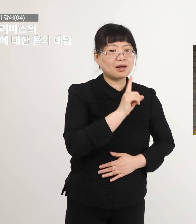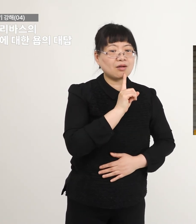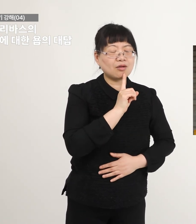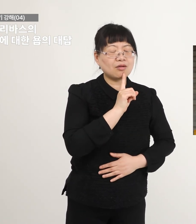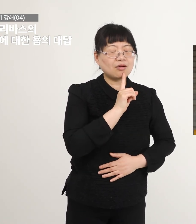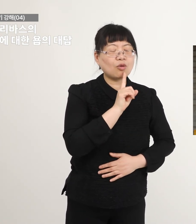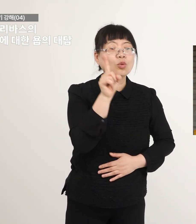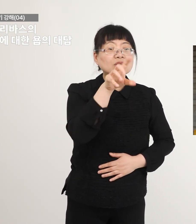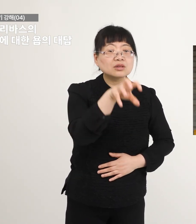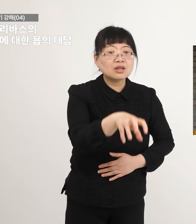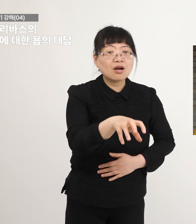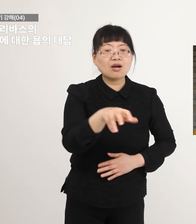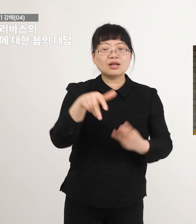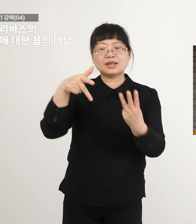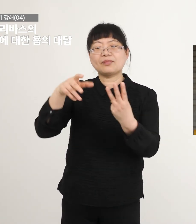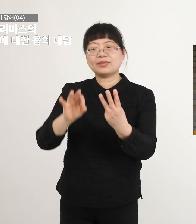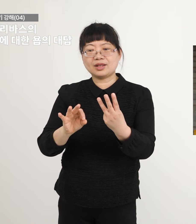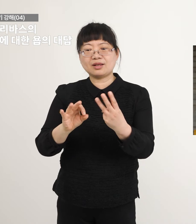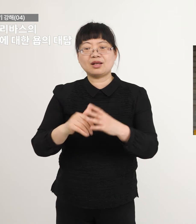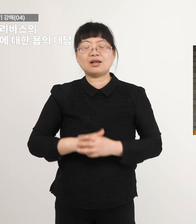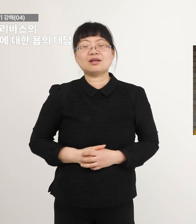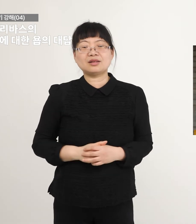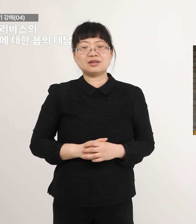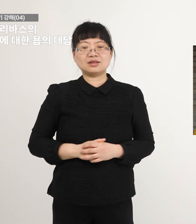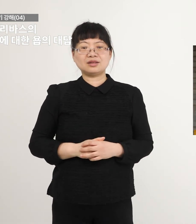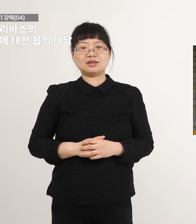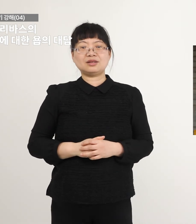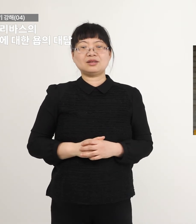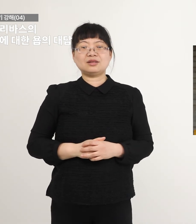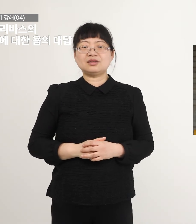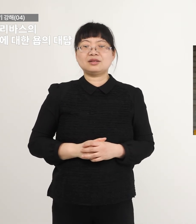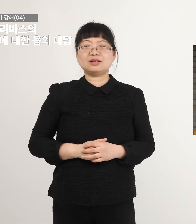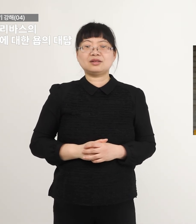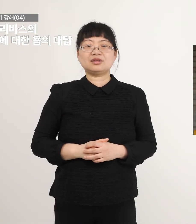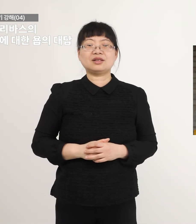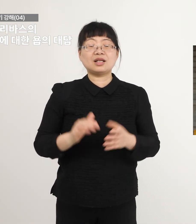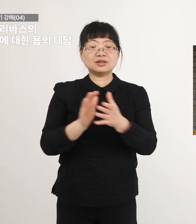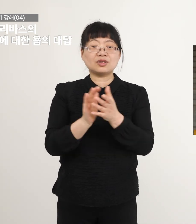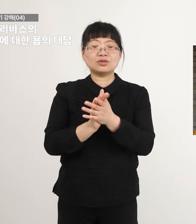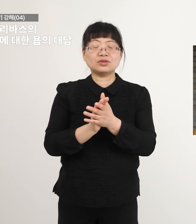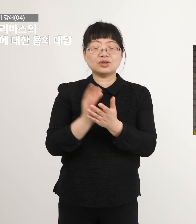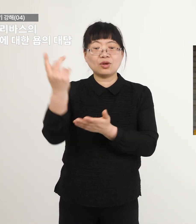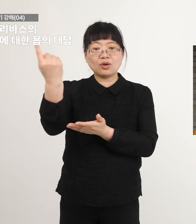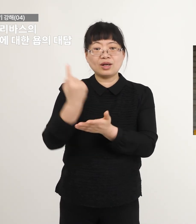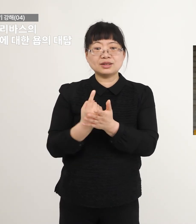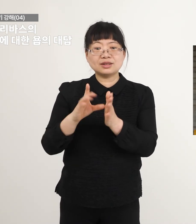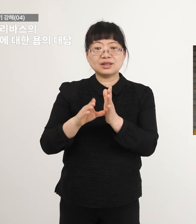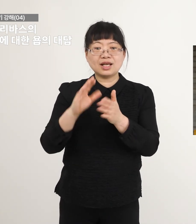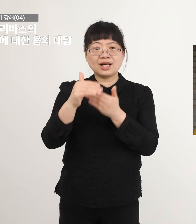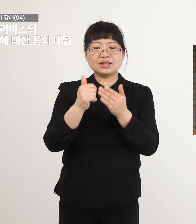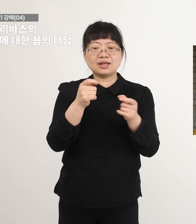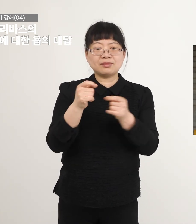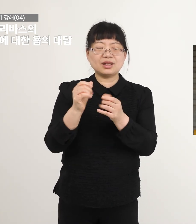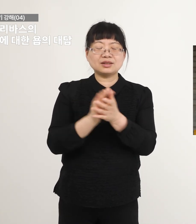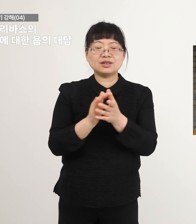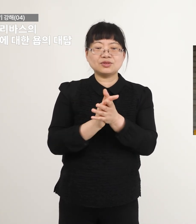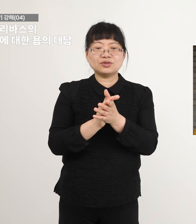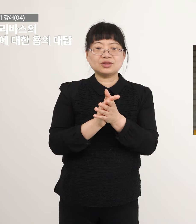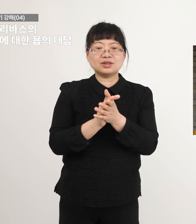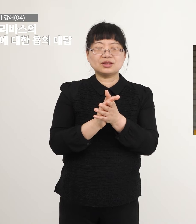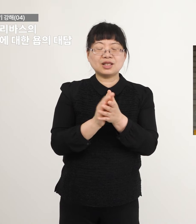어디서 했죠? 3장에서 하나님 앞에 친구들이 찾아왔을 때 하나님 앞에 친구들